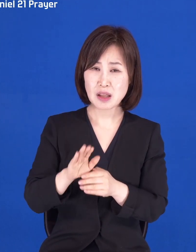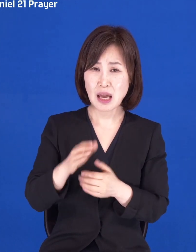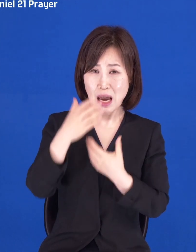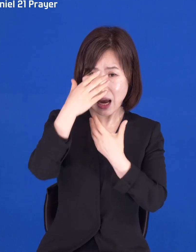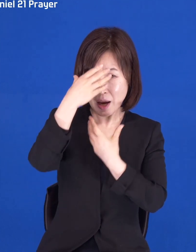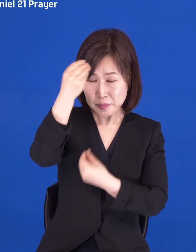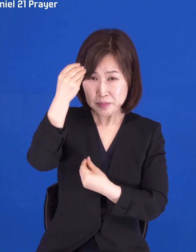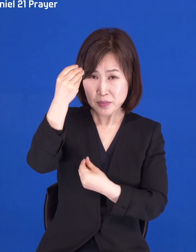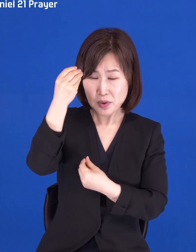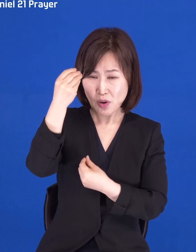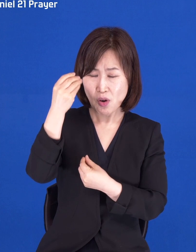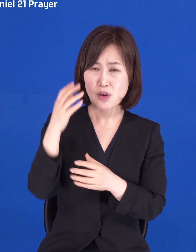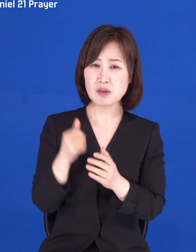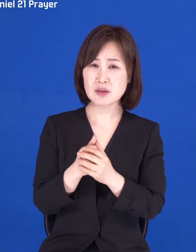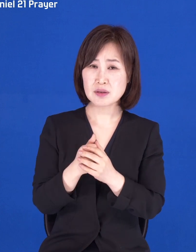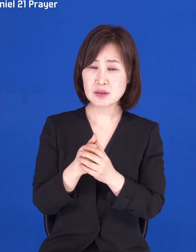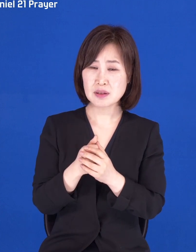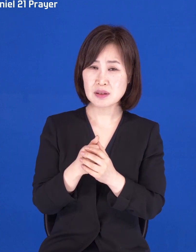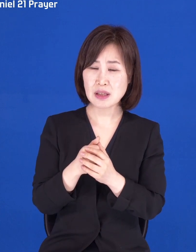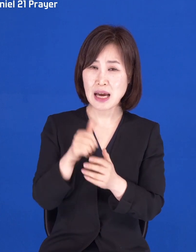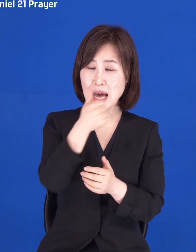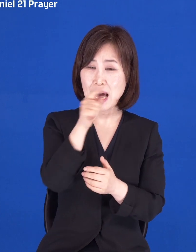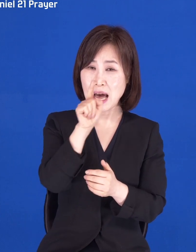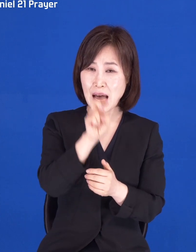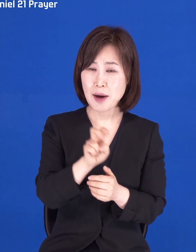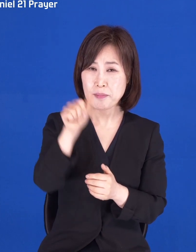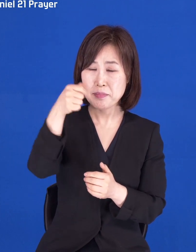함흥에 계시는 둘째 고모와